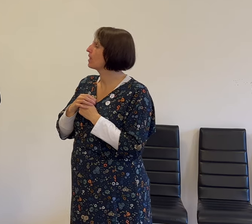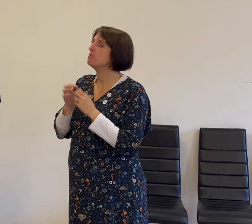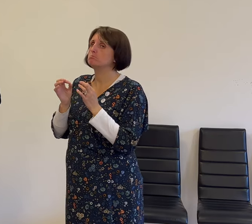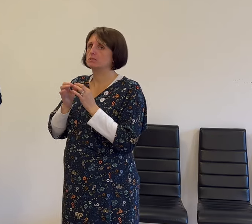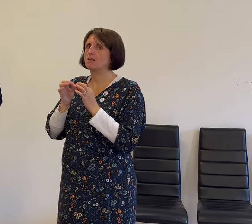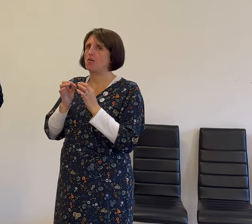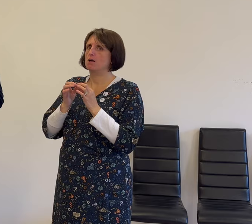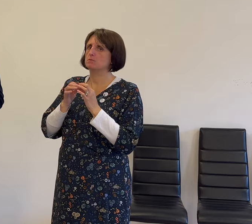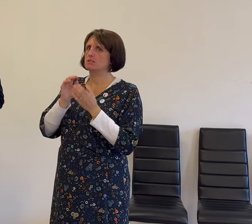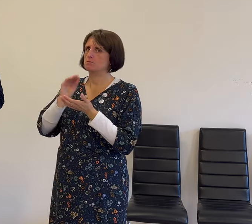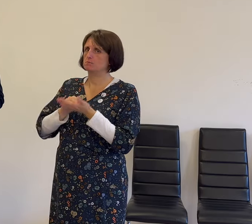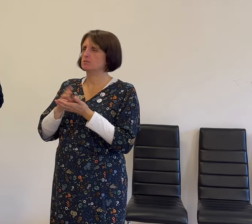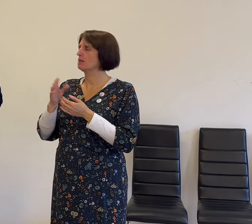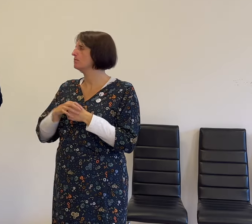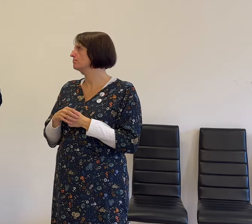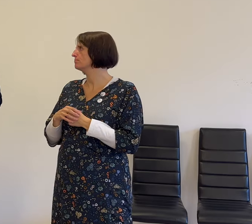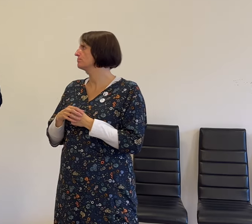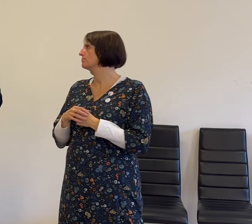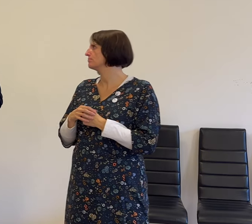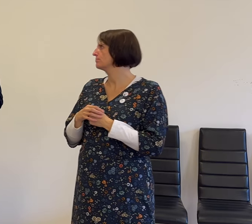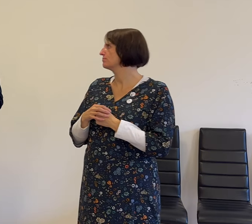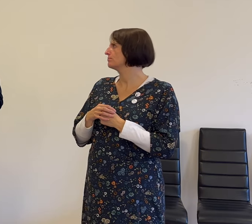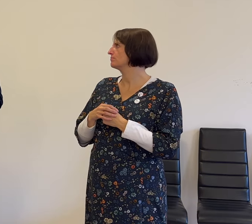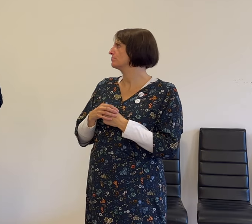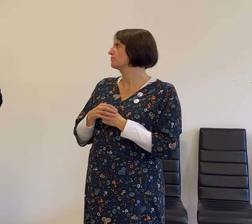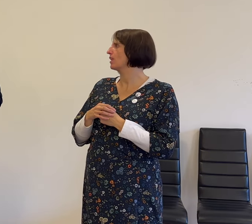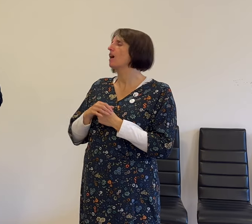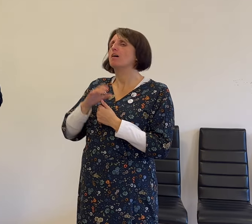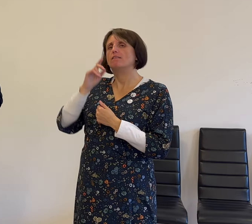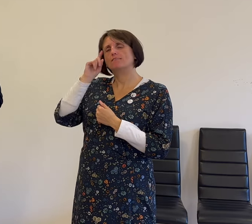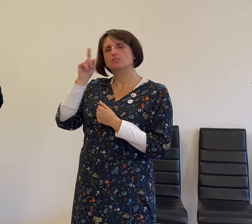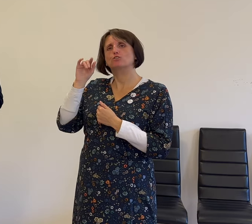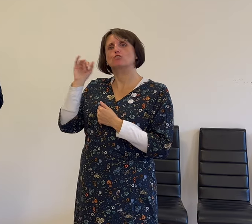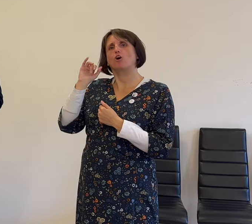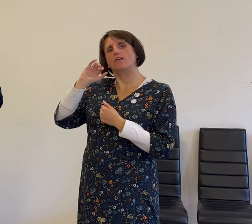Betlémě, přesně tak. Koho dalšího znáte, kdo se narodil v Betlémě?